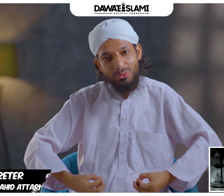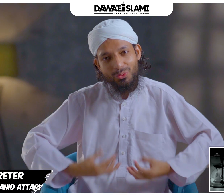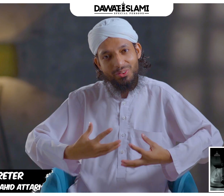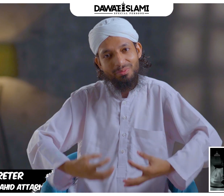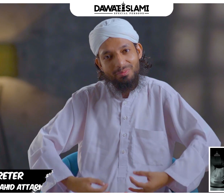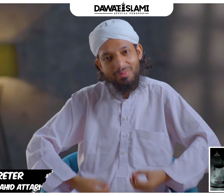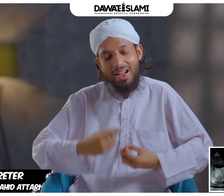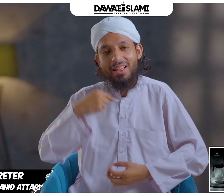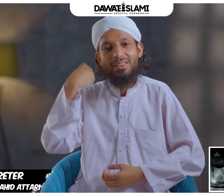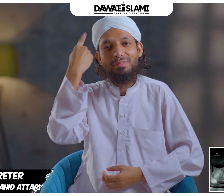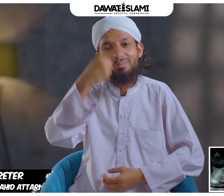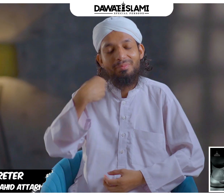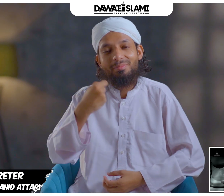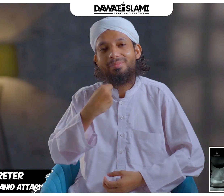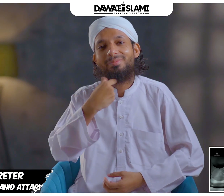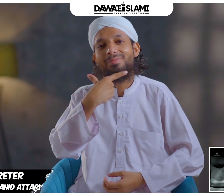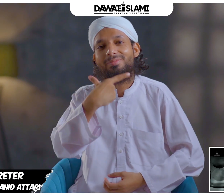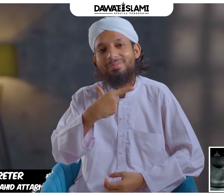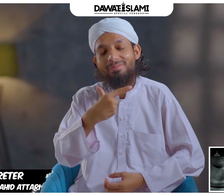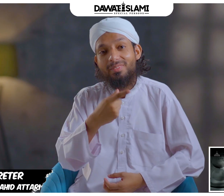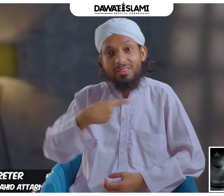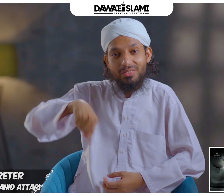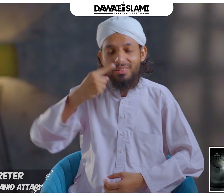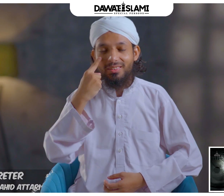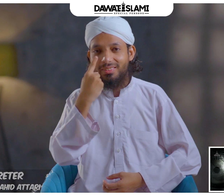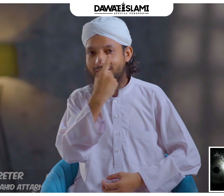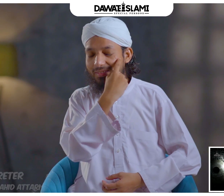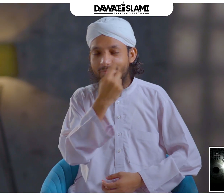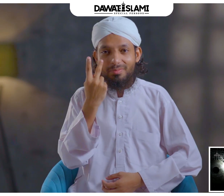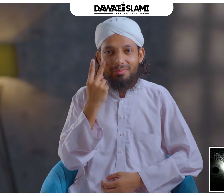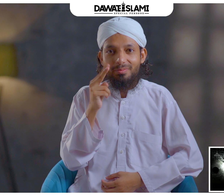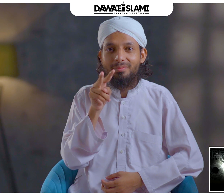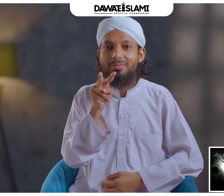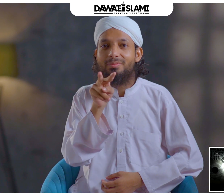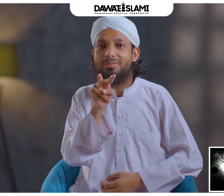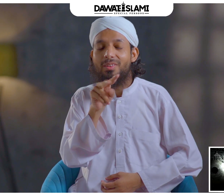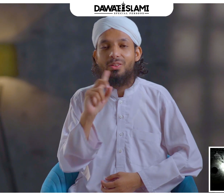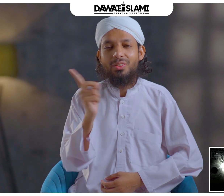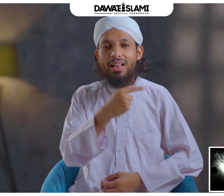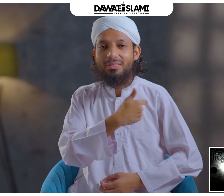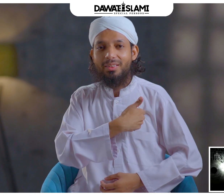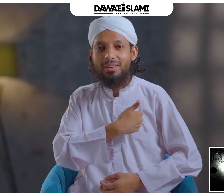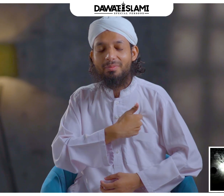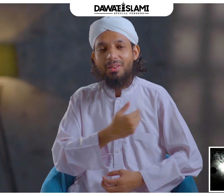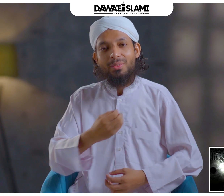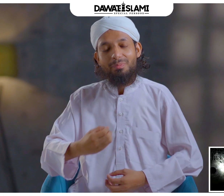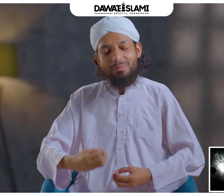سے مبارکباد کا شور اٹھا۔ مبروک مبروک مبروک۔ ہر آنکھ آج خوشی